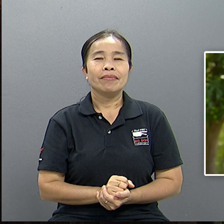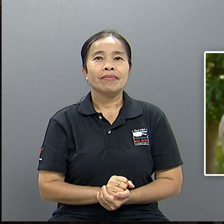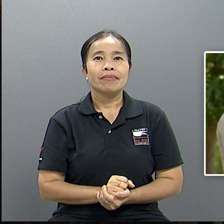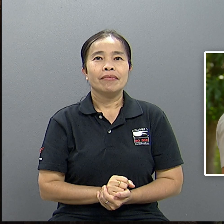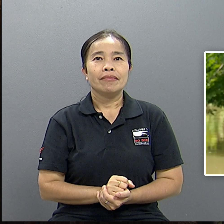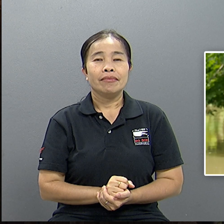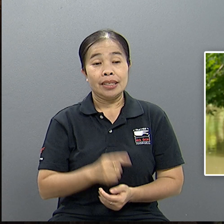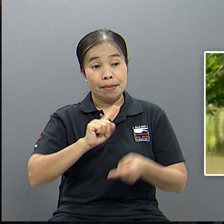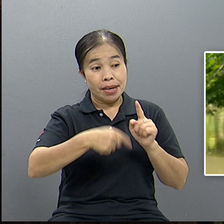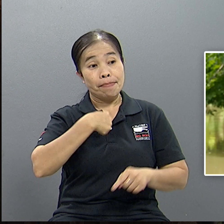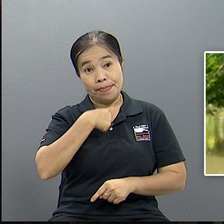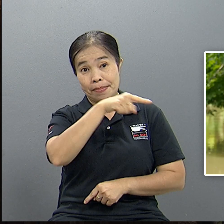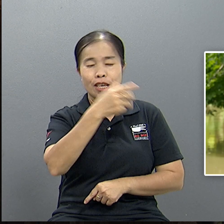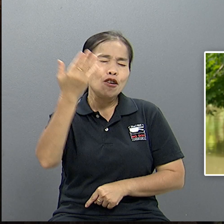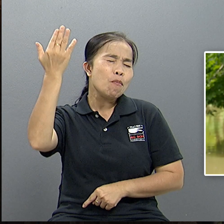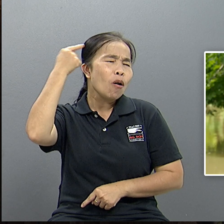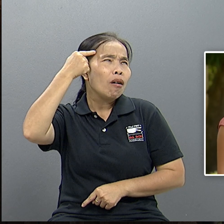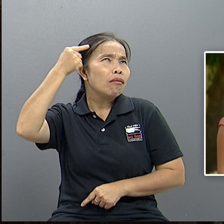นี่เพื่อนพี่สมัยเรียนชื่อเลิศ